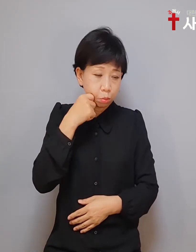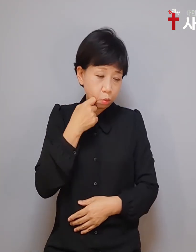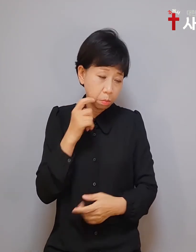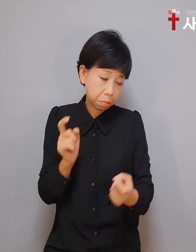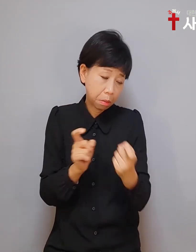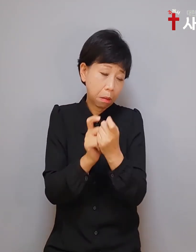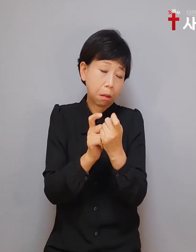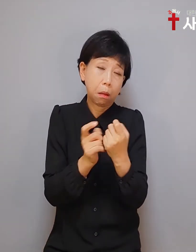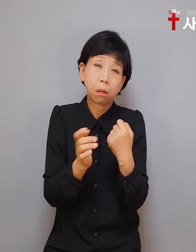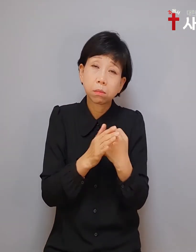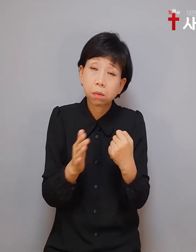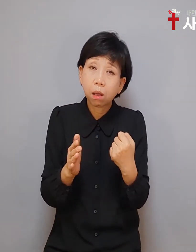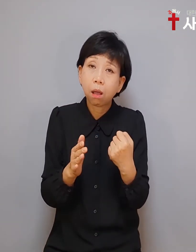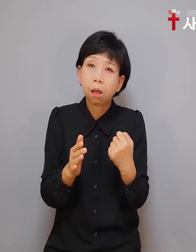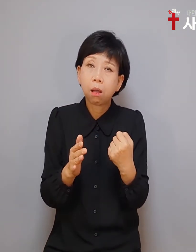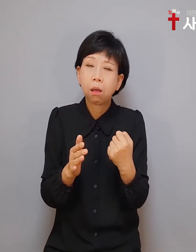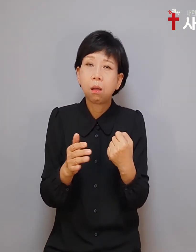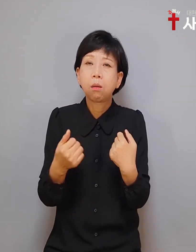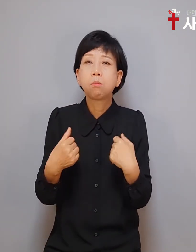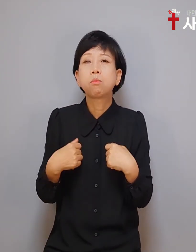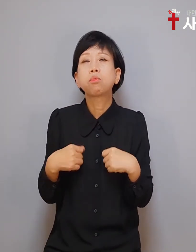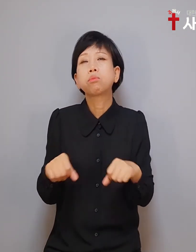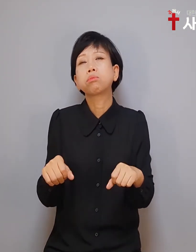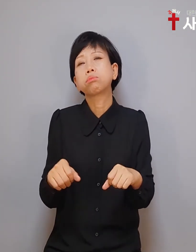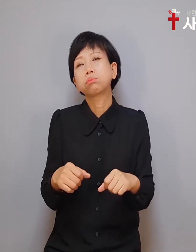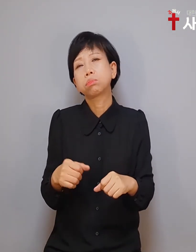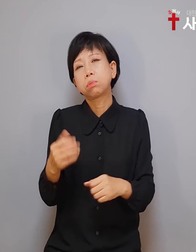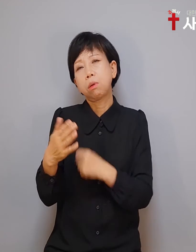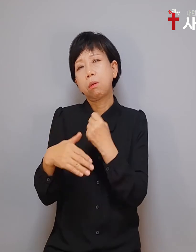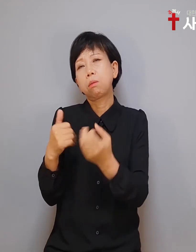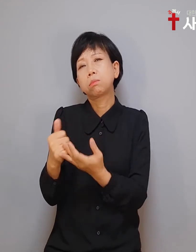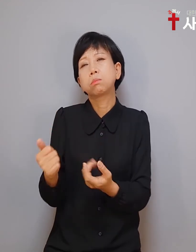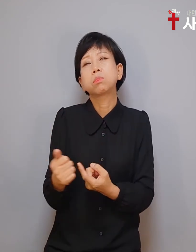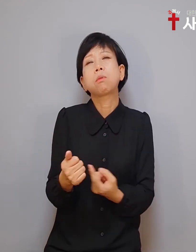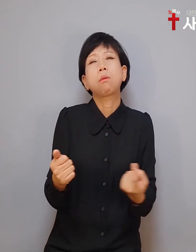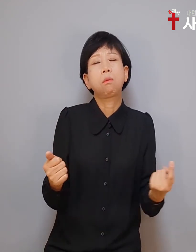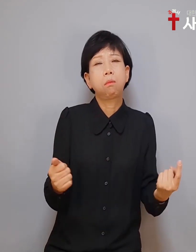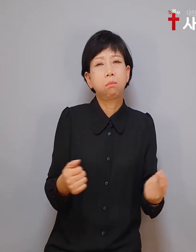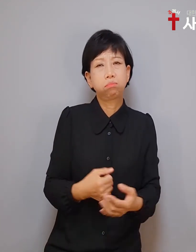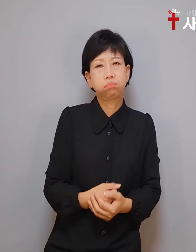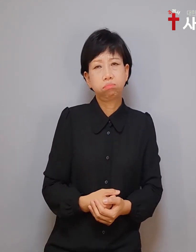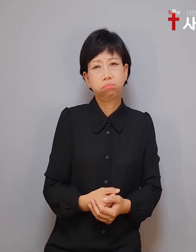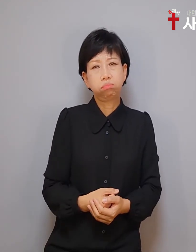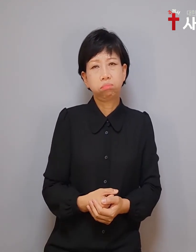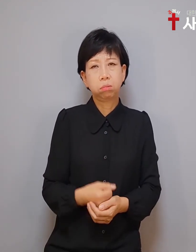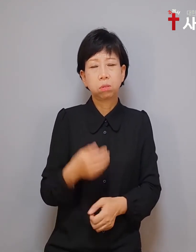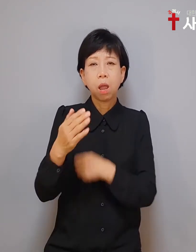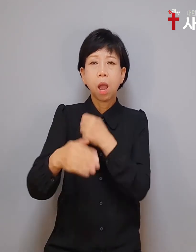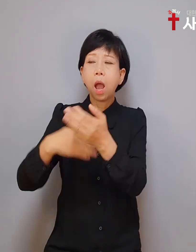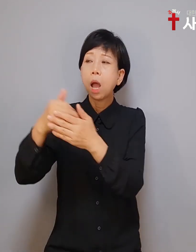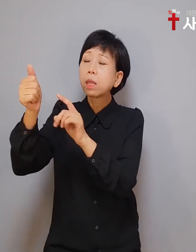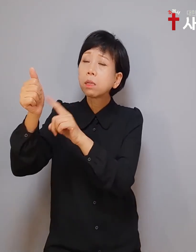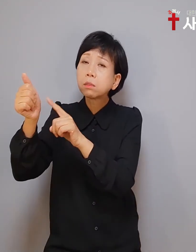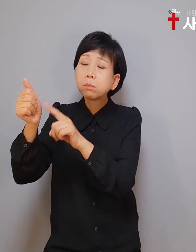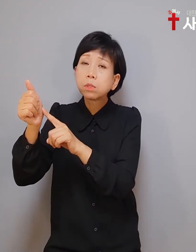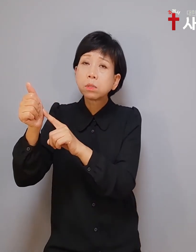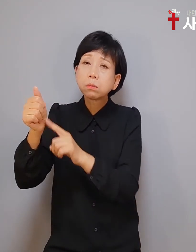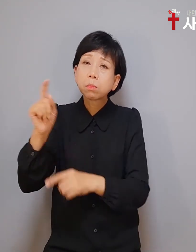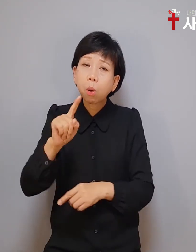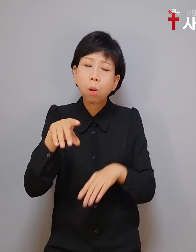거죠. 하지만 하나님은요, 계속해서 전진해라, 멈추지 말라